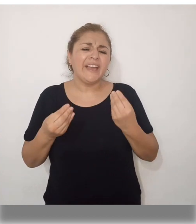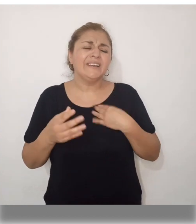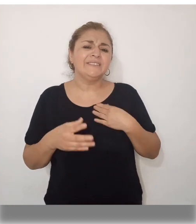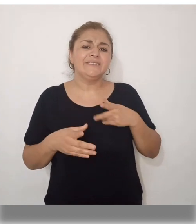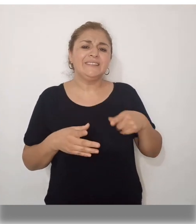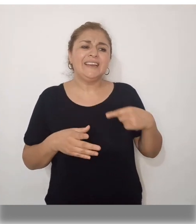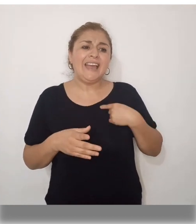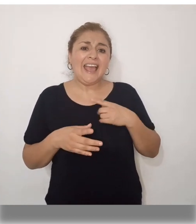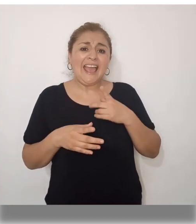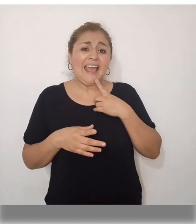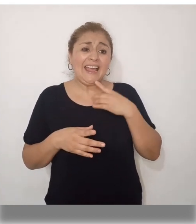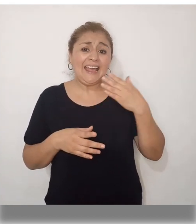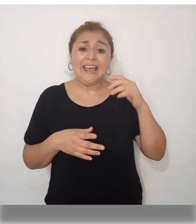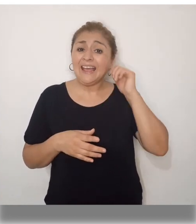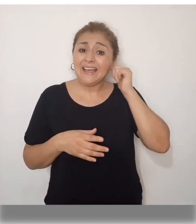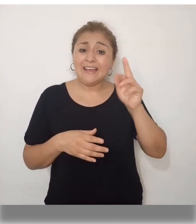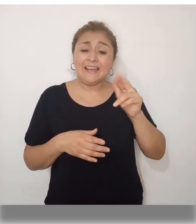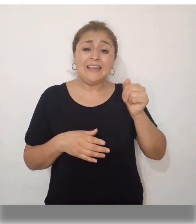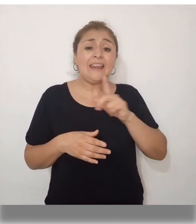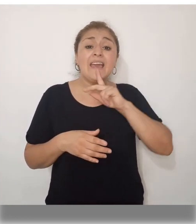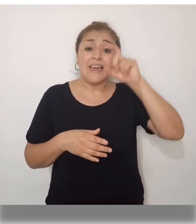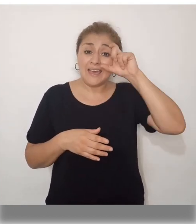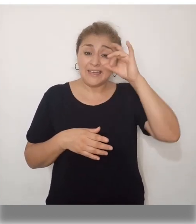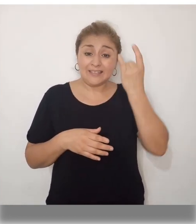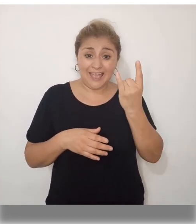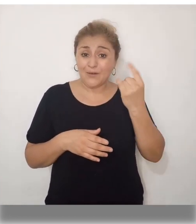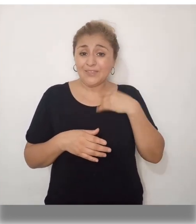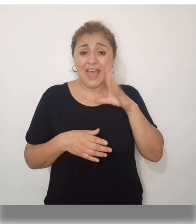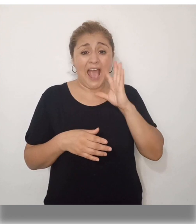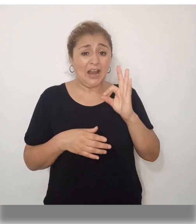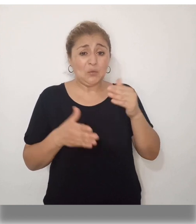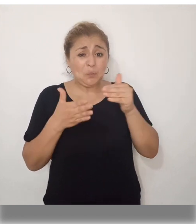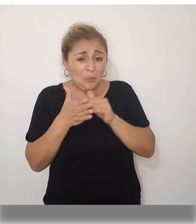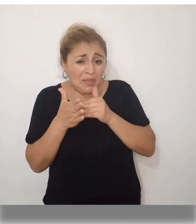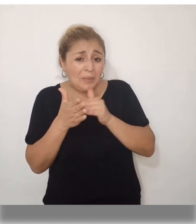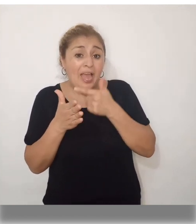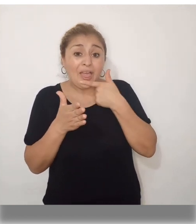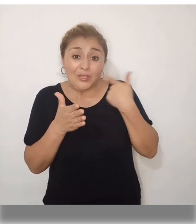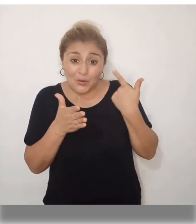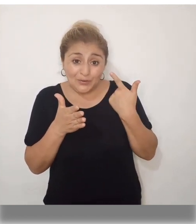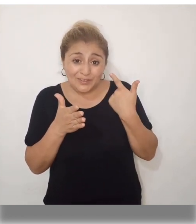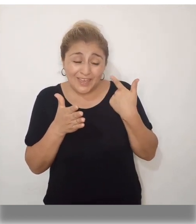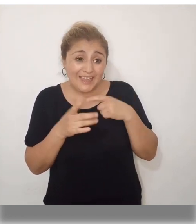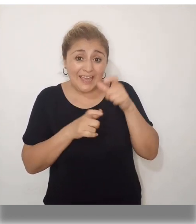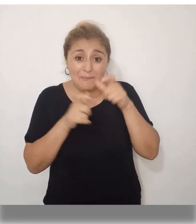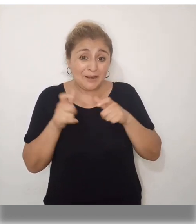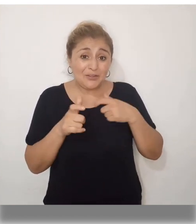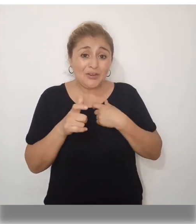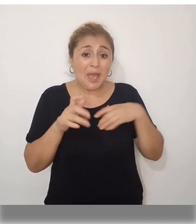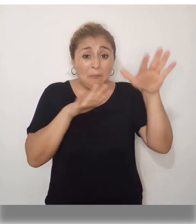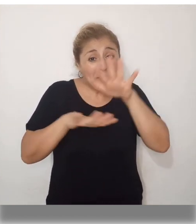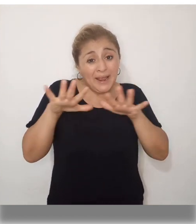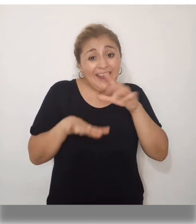estaría interesado o Quisiera hacer dulce con grateus por sencillas razones